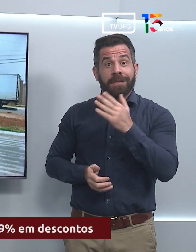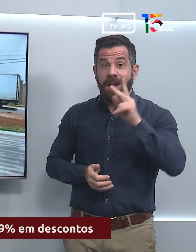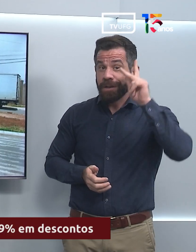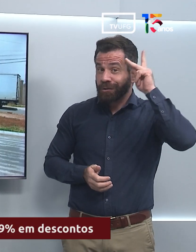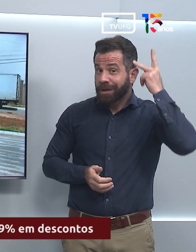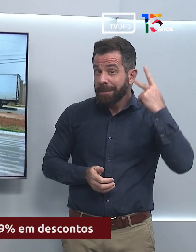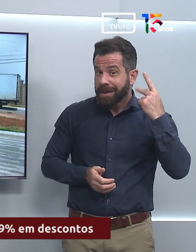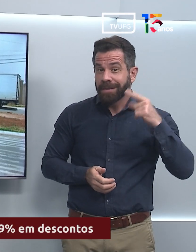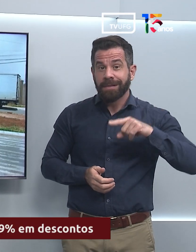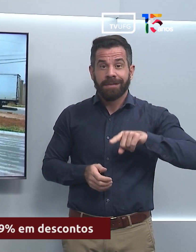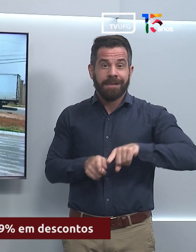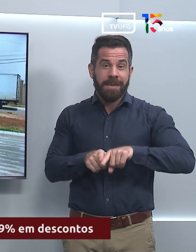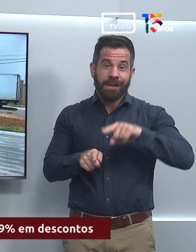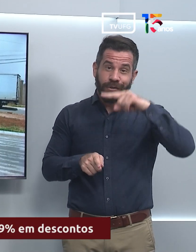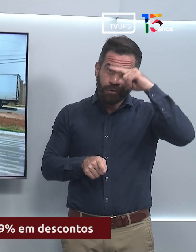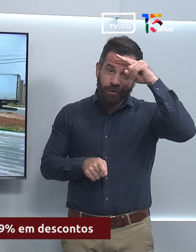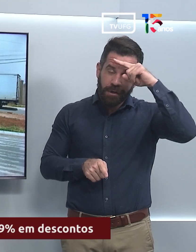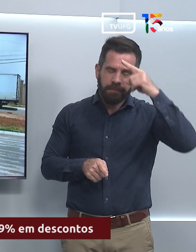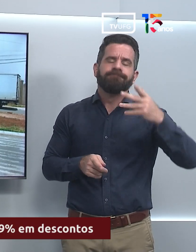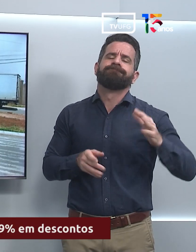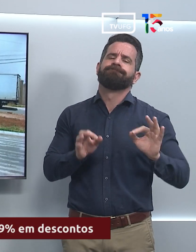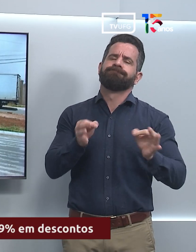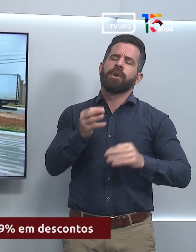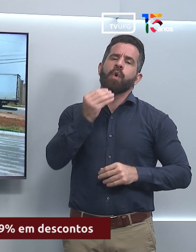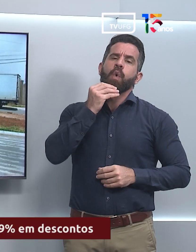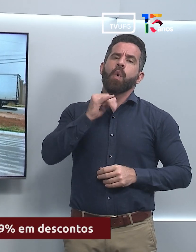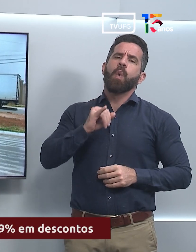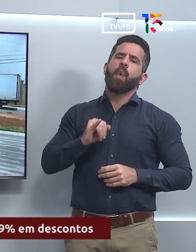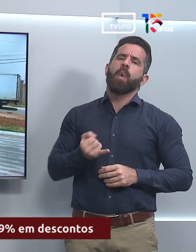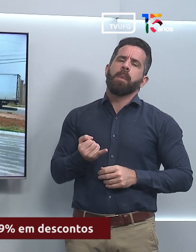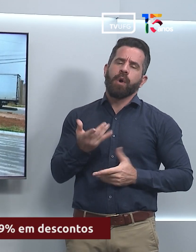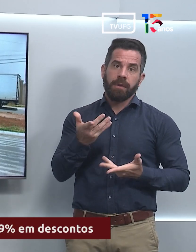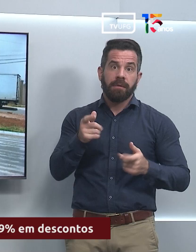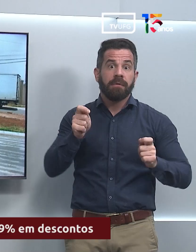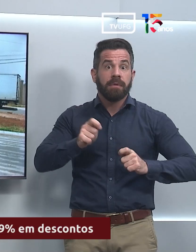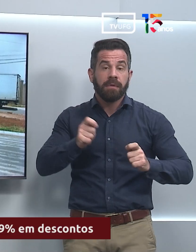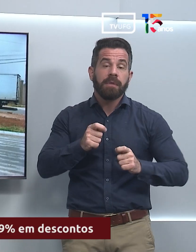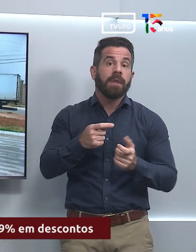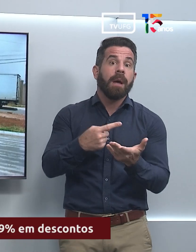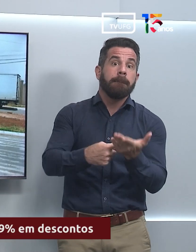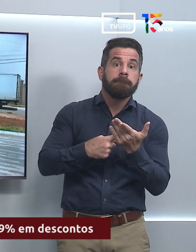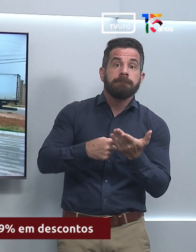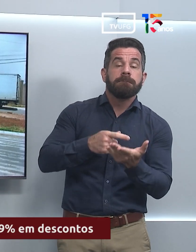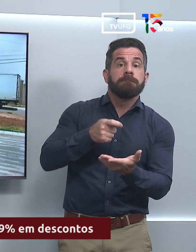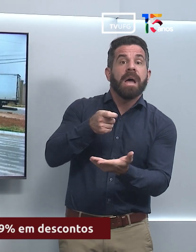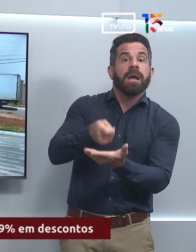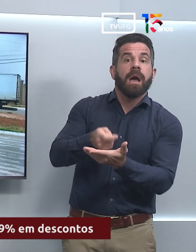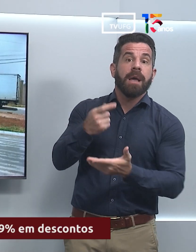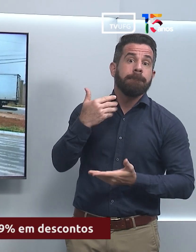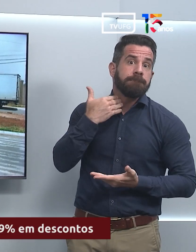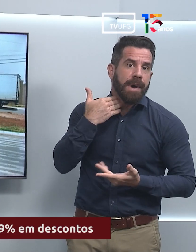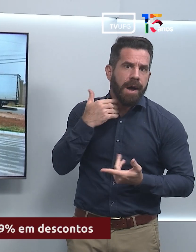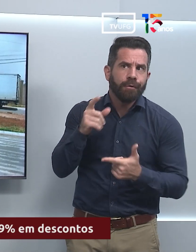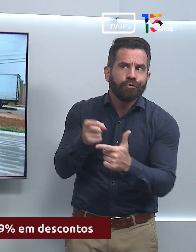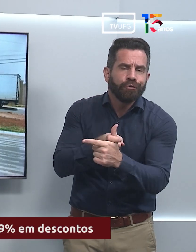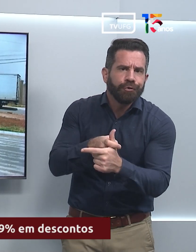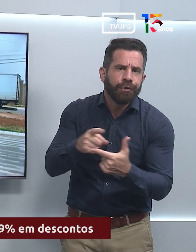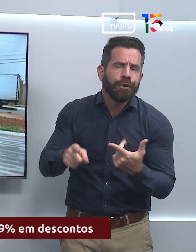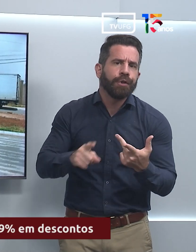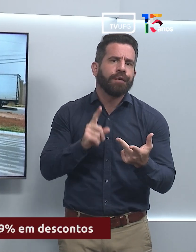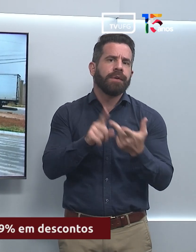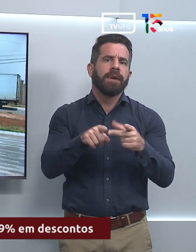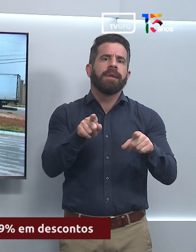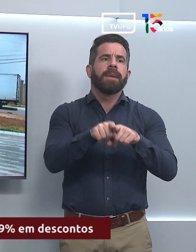nos acompanham. Olha só, uma grande oportunidade para quitar dívidas com bancos, financeiras, empresas do ramo